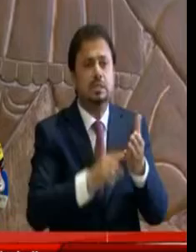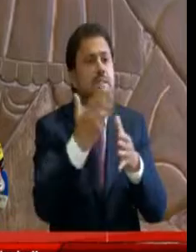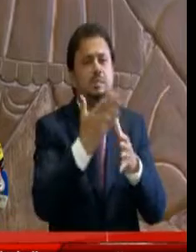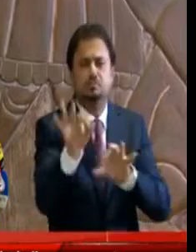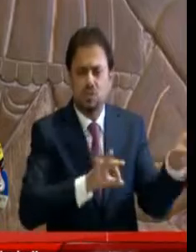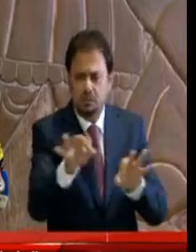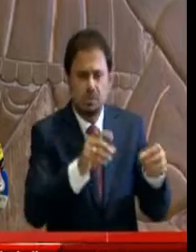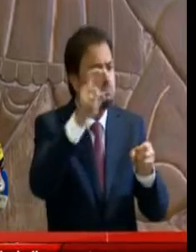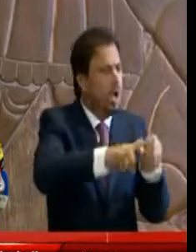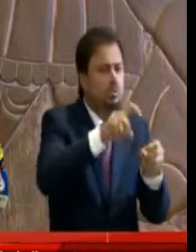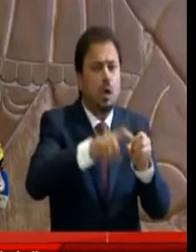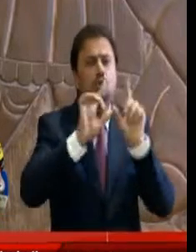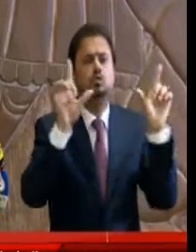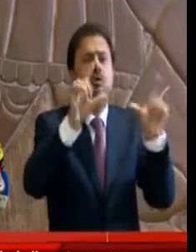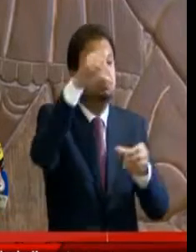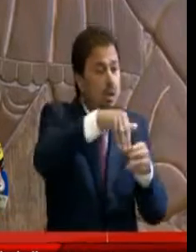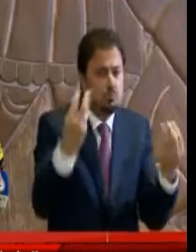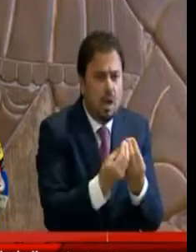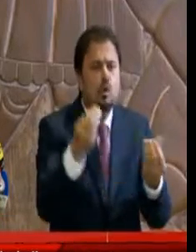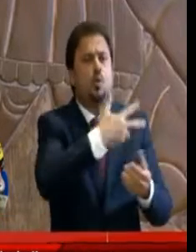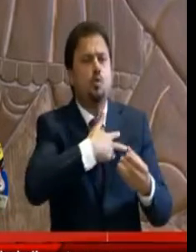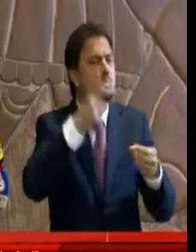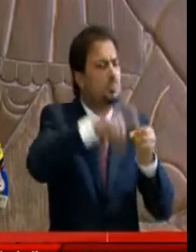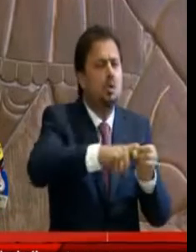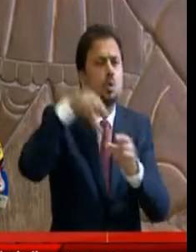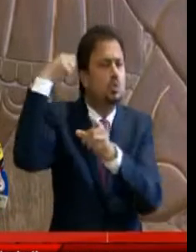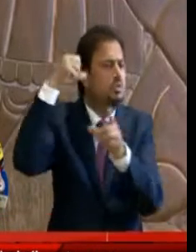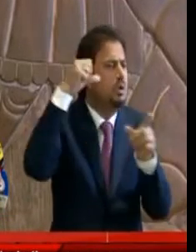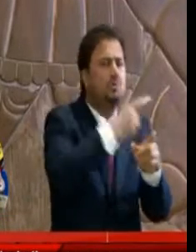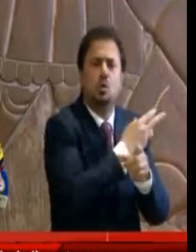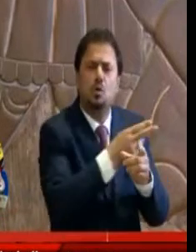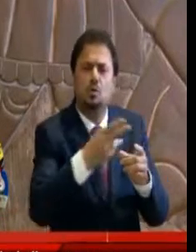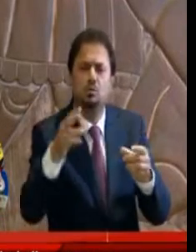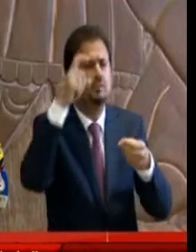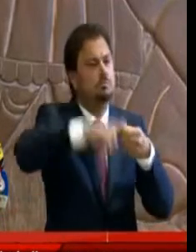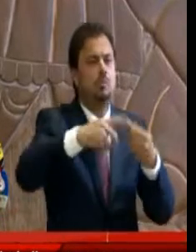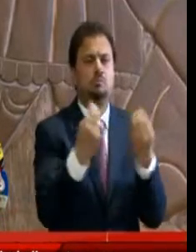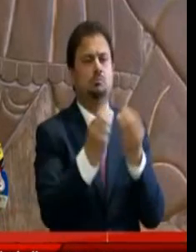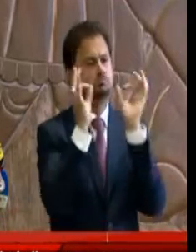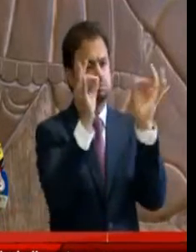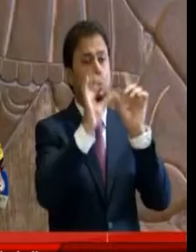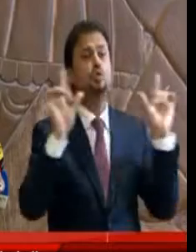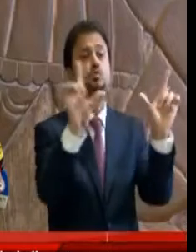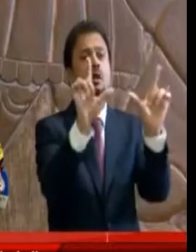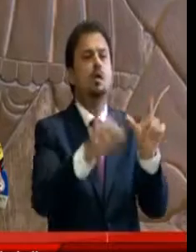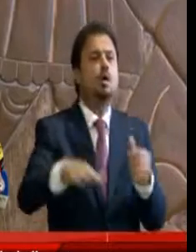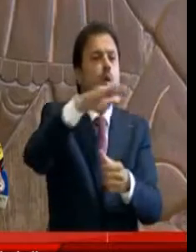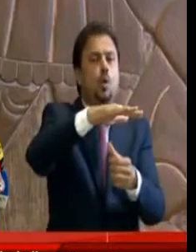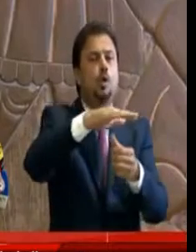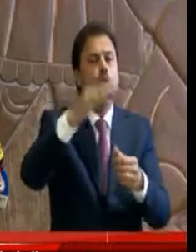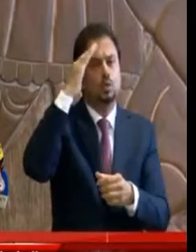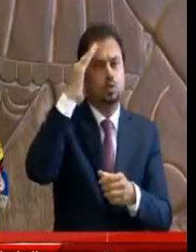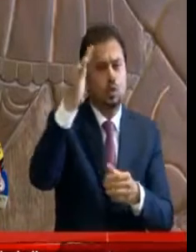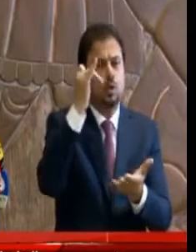بشكل منسق وشكل منظم وتنسيق عالي بين المفوضية وبين اللجنة الأمنية العليا. أشكر